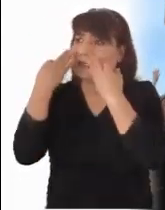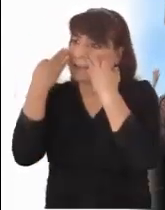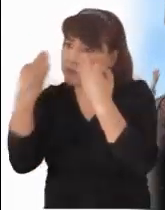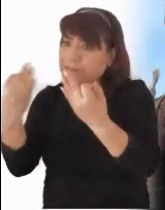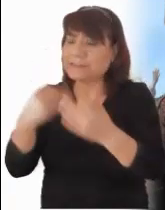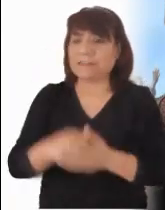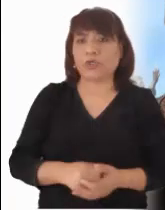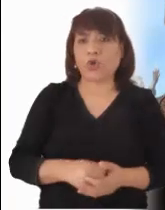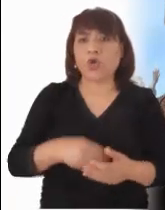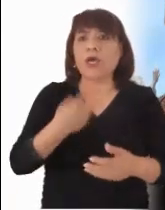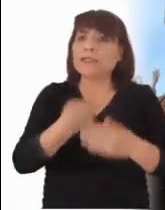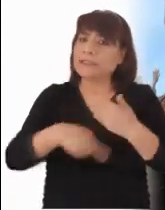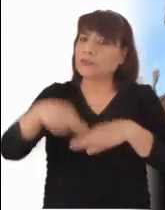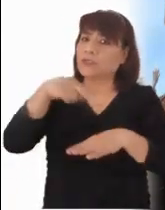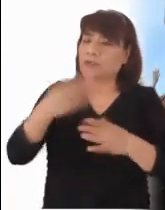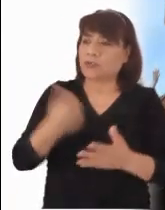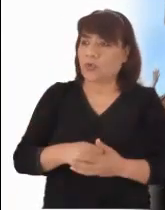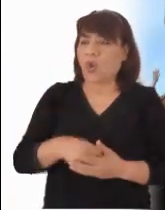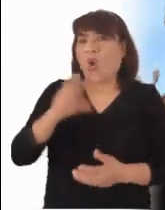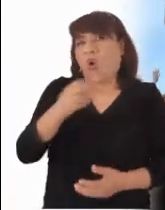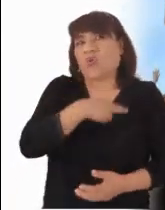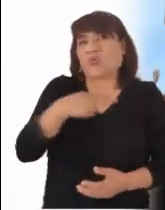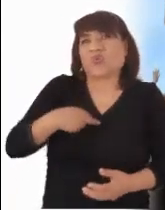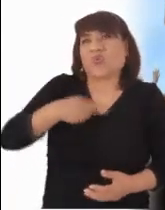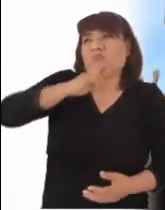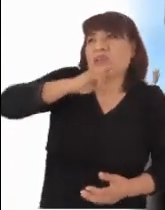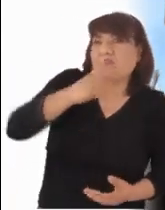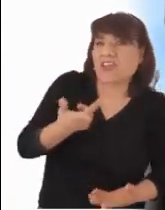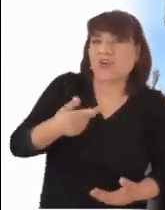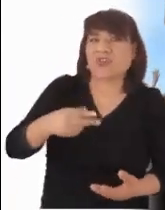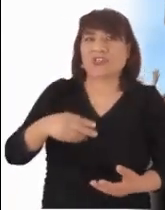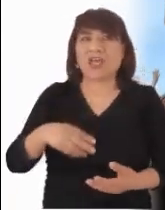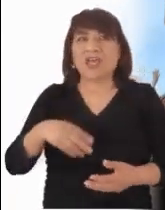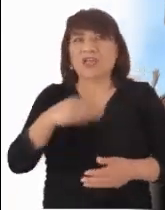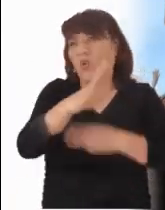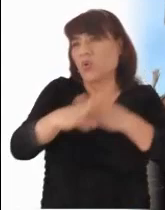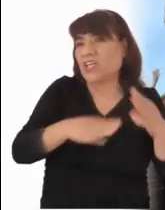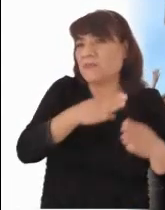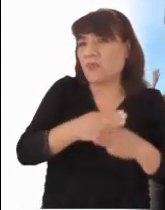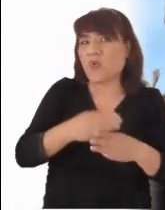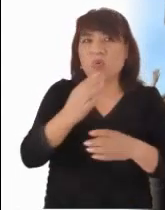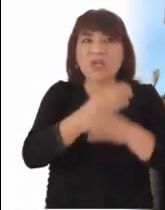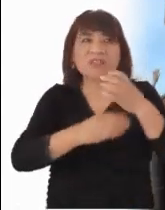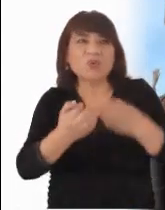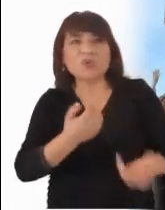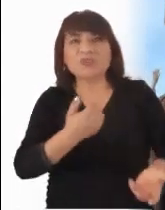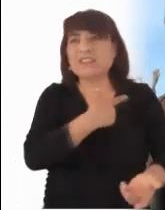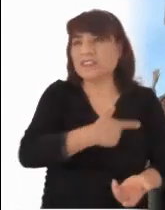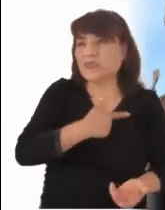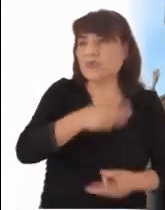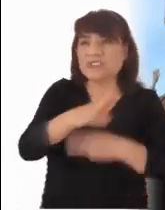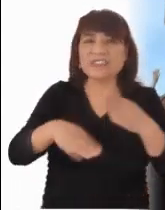resucitada y salvadora, o si nos vamos conformando nuestra palabra a las exigencias